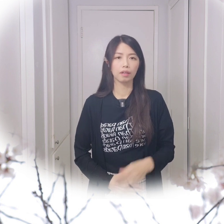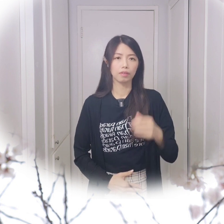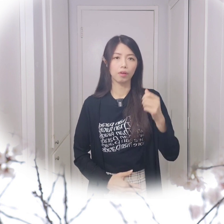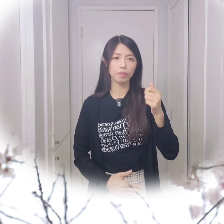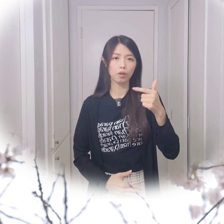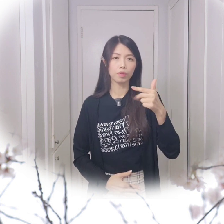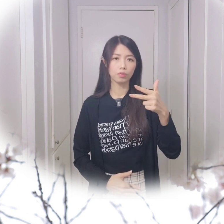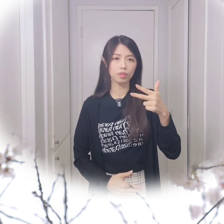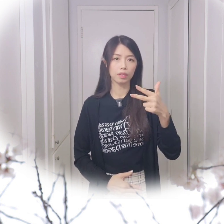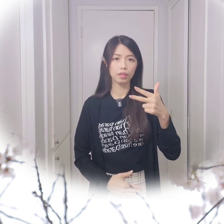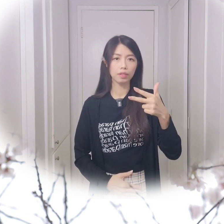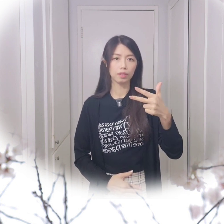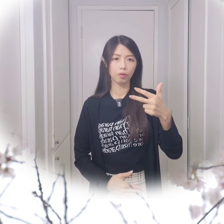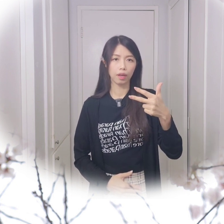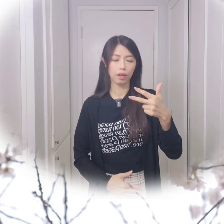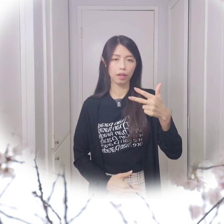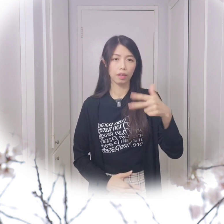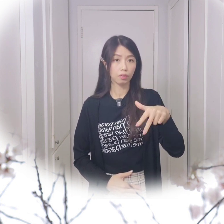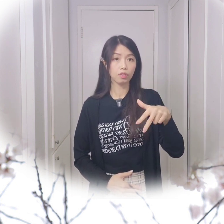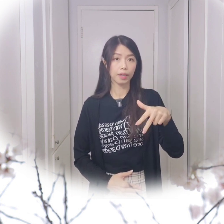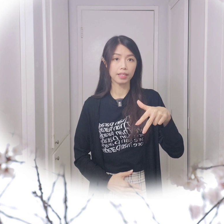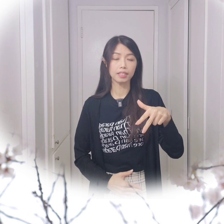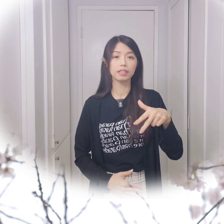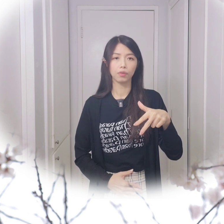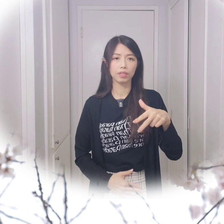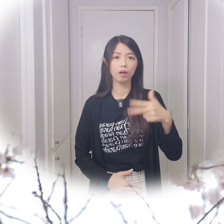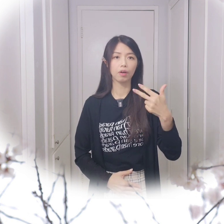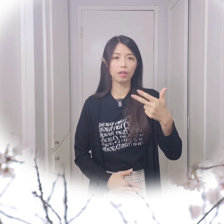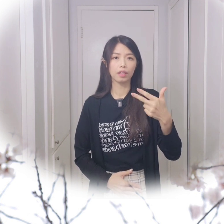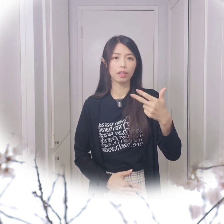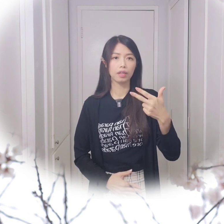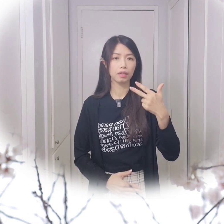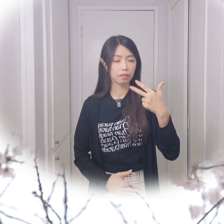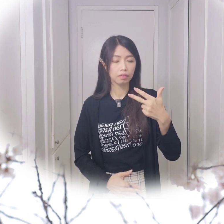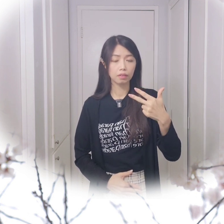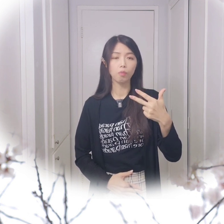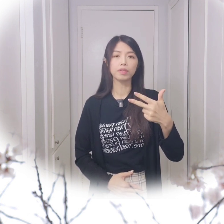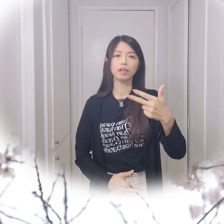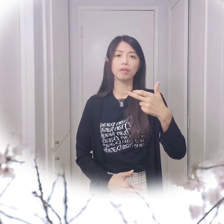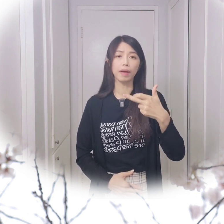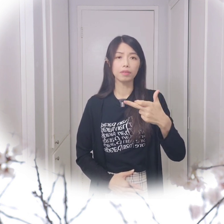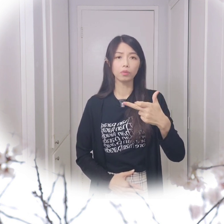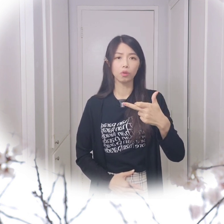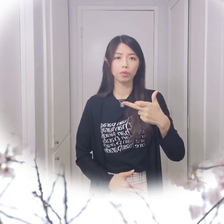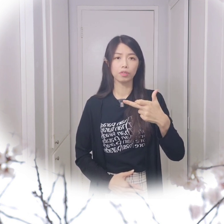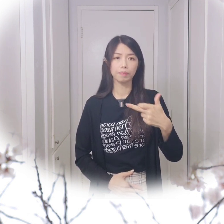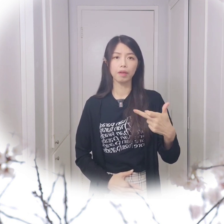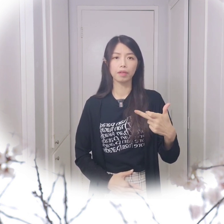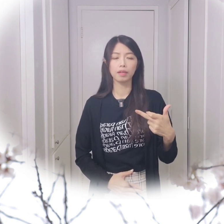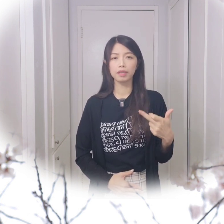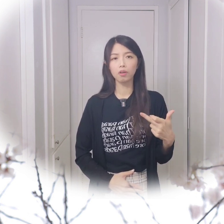엄지검지 중지를 이렇게 두시면 아까 지으시라고 했죠. 이 검지를 반 정도